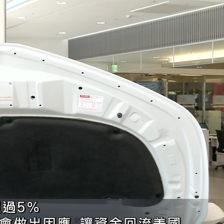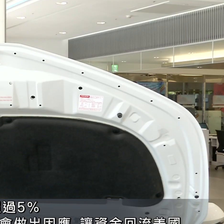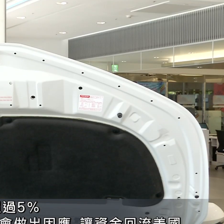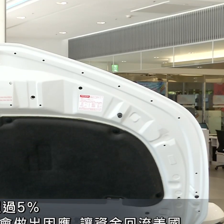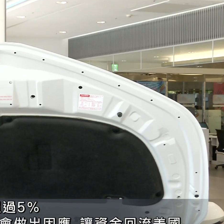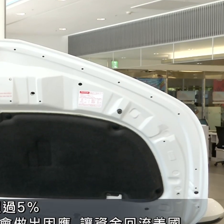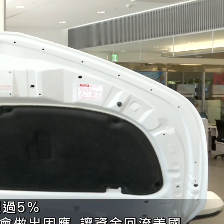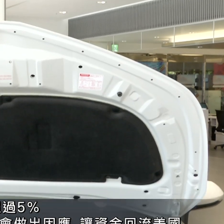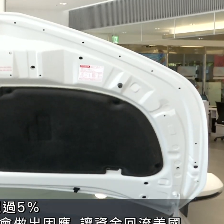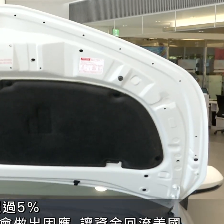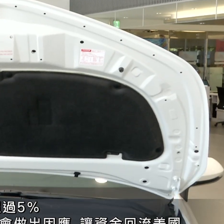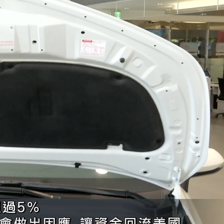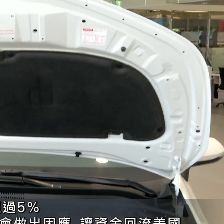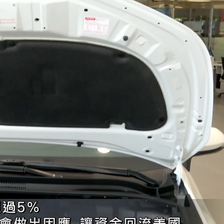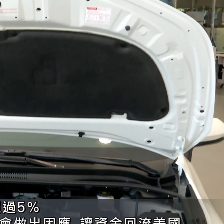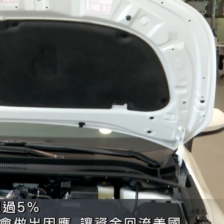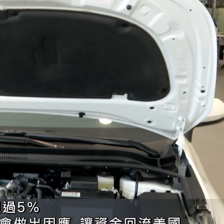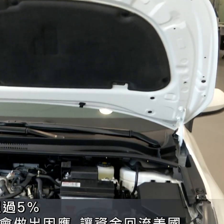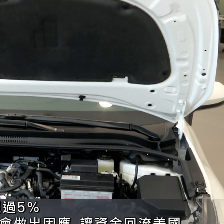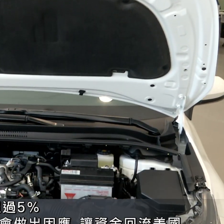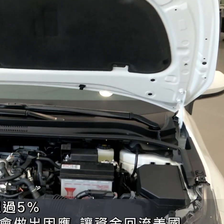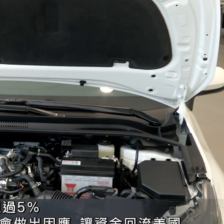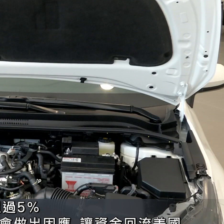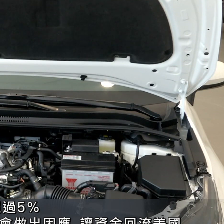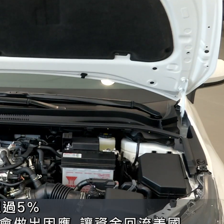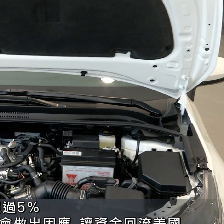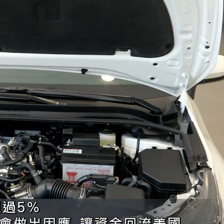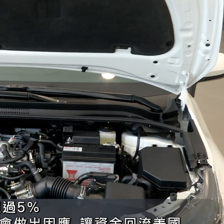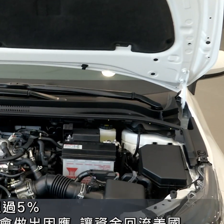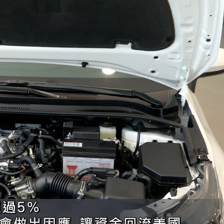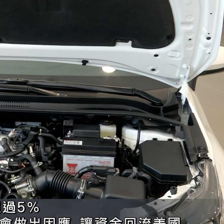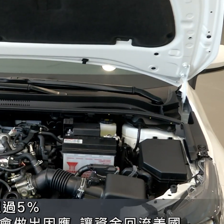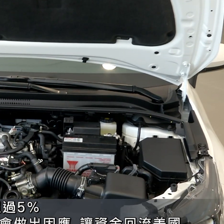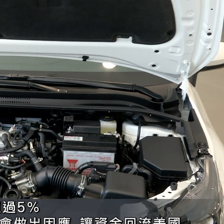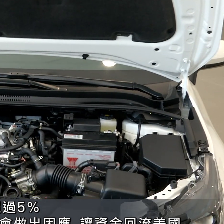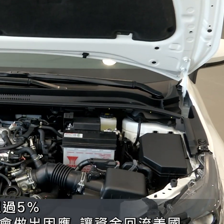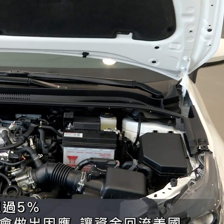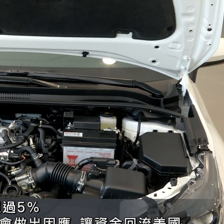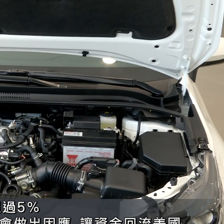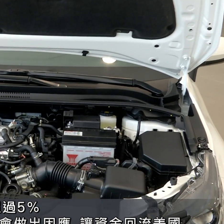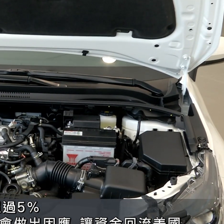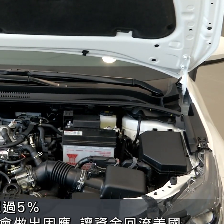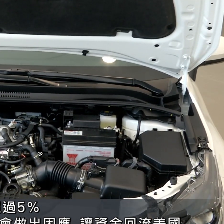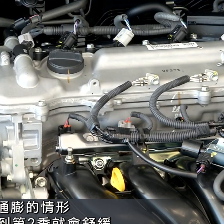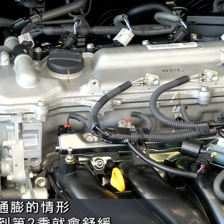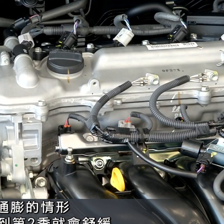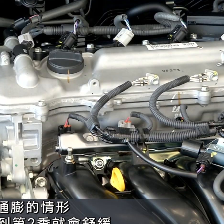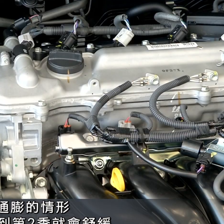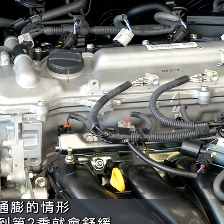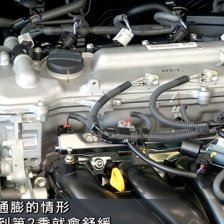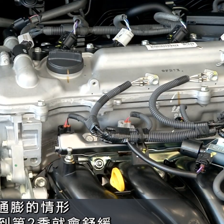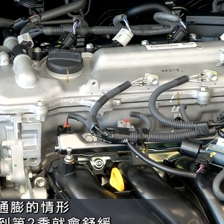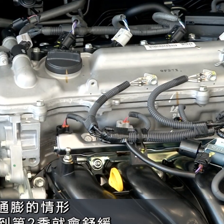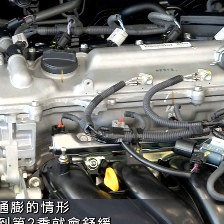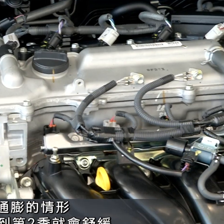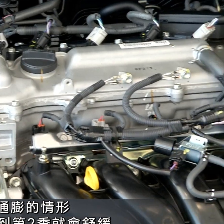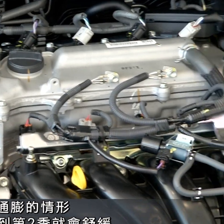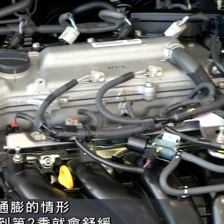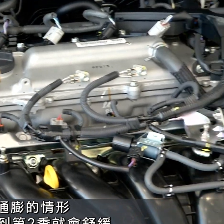过，美国通膨超过5%，认为联准会势必会做出因应，让资金回流美国。一旦美元走强，通膨的情形大